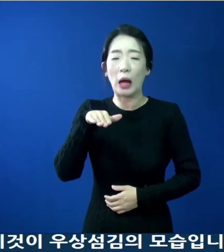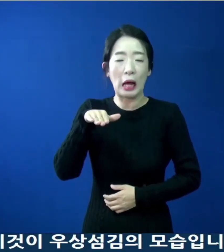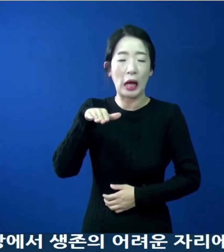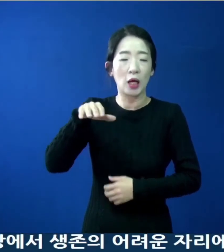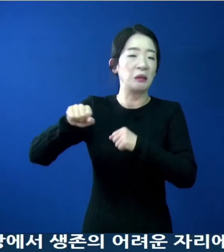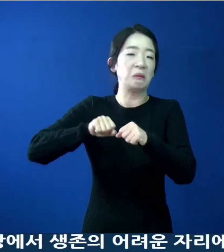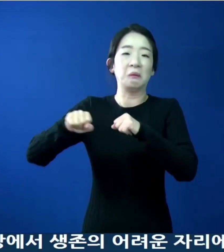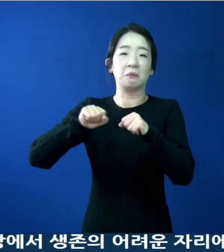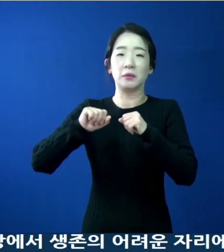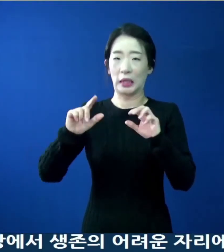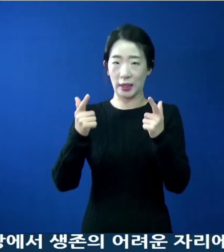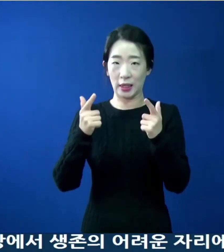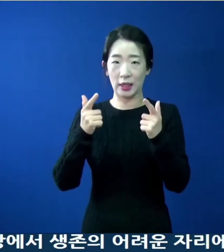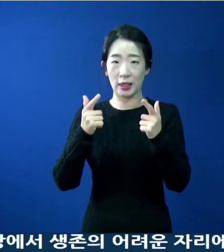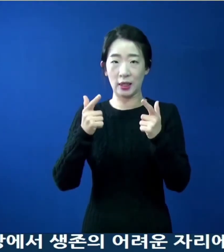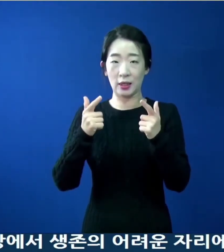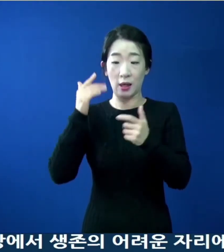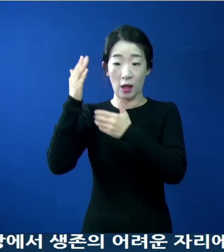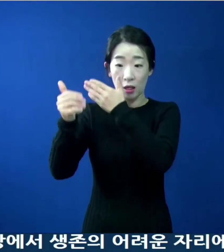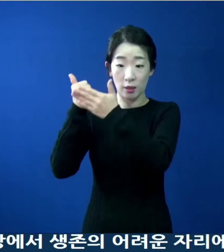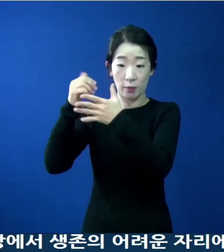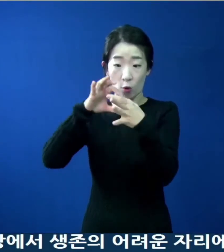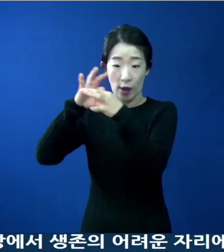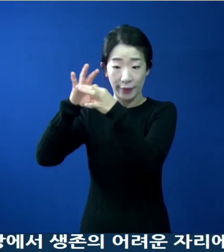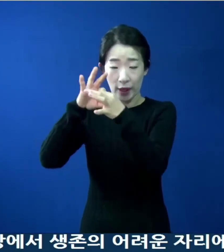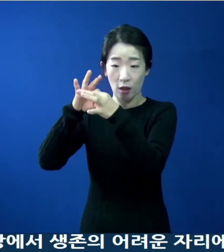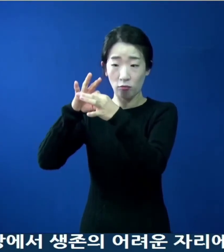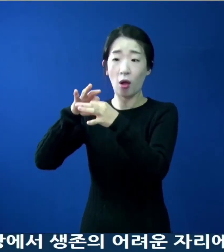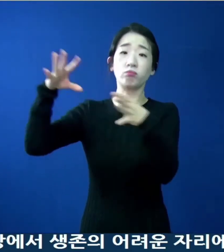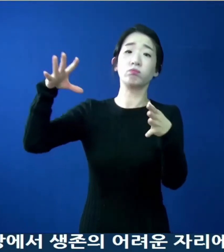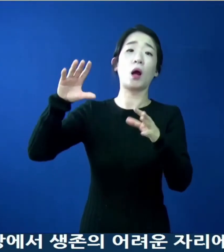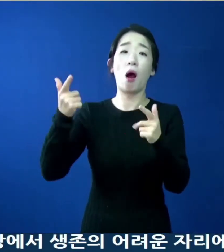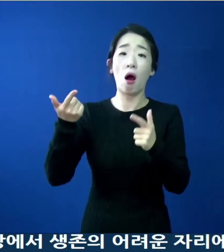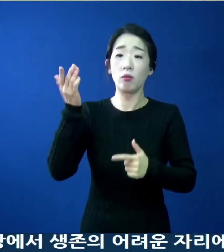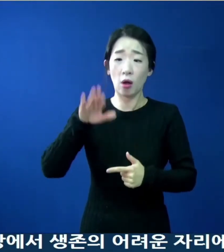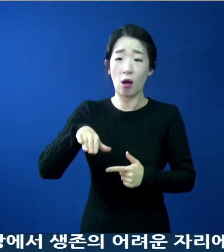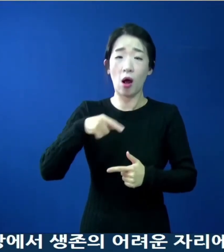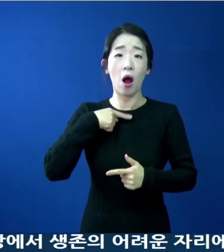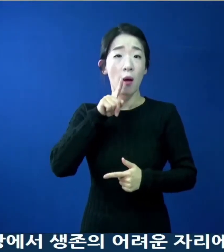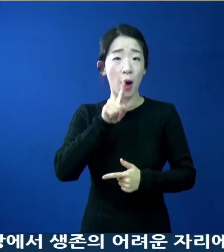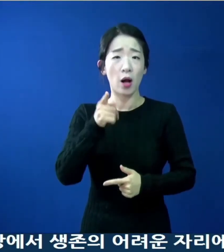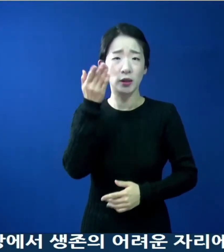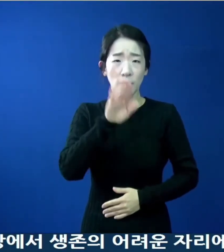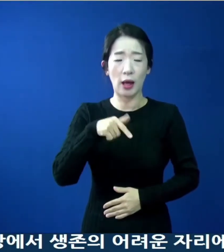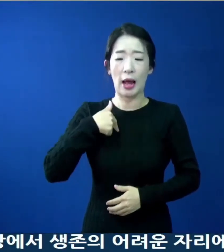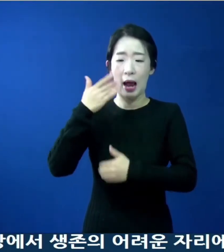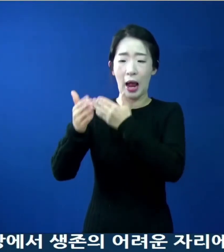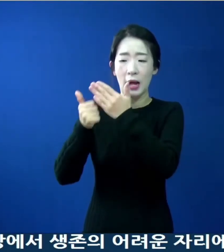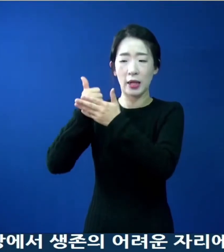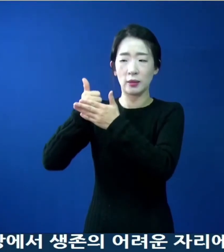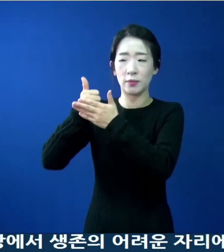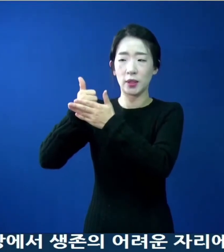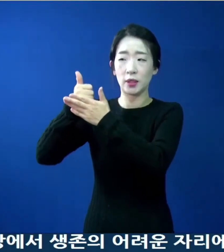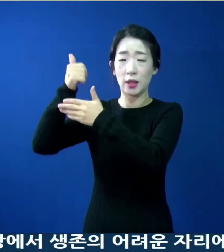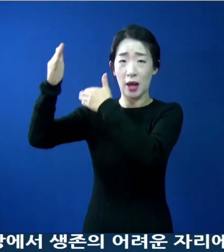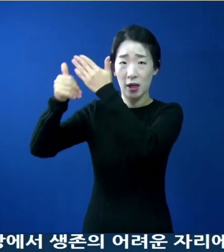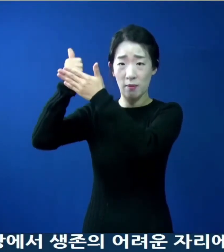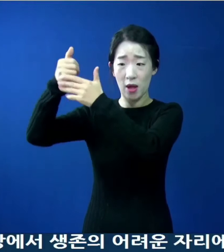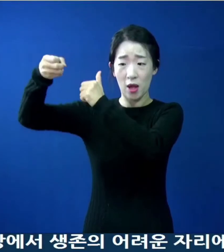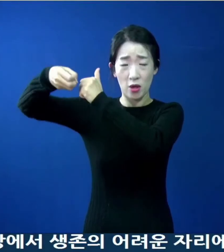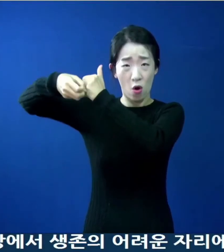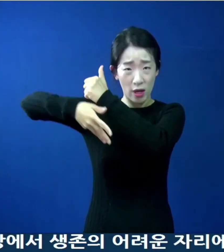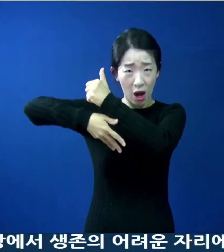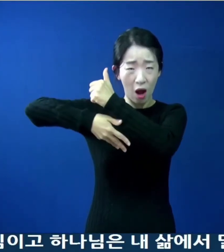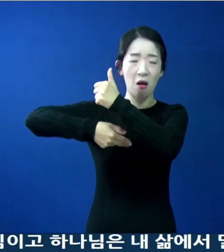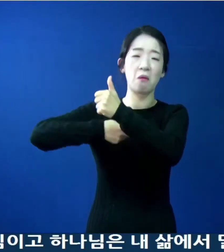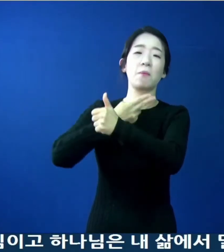지식이 될 수 있습니다. 하나님과 관계가 내가 끊기지 않았지만 실제로 하나님은 나에게 영향을 미치시지 아니하는 분으로 계실 수